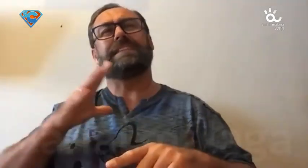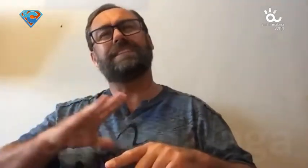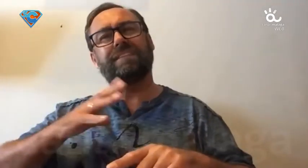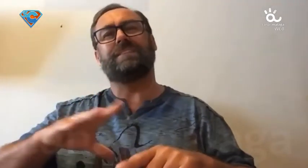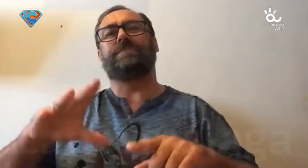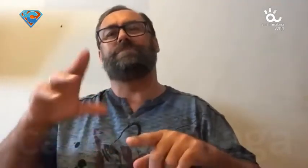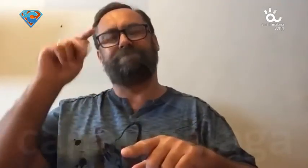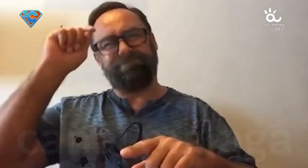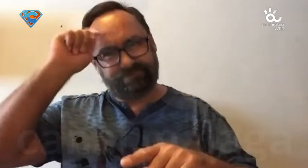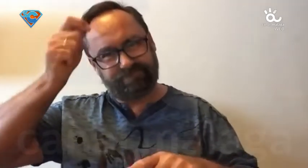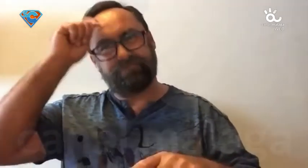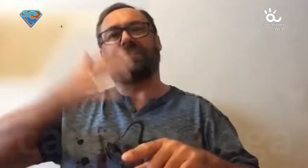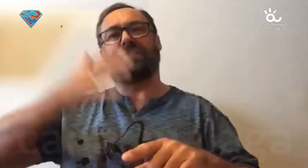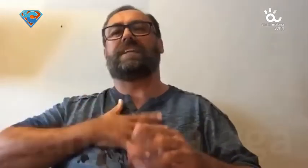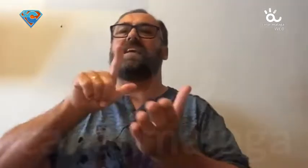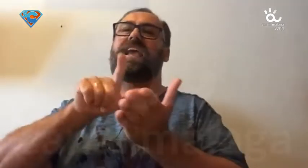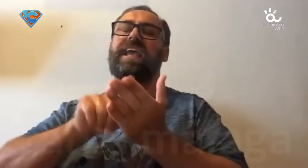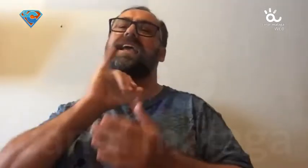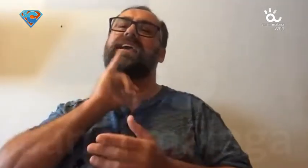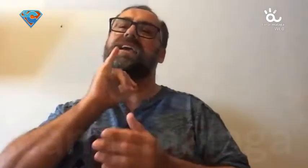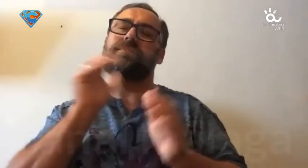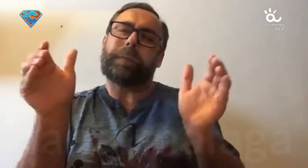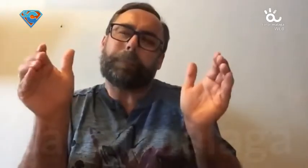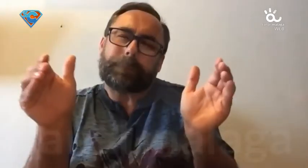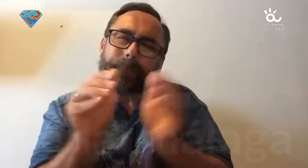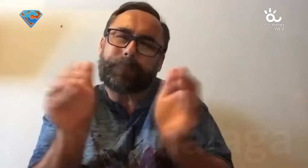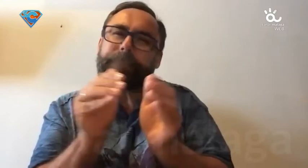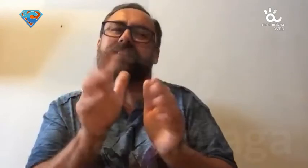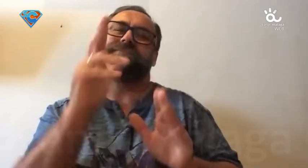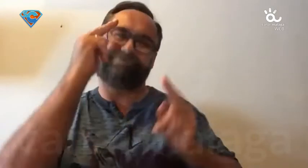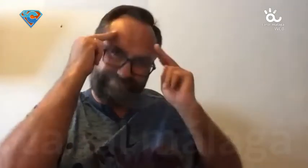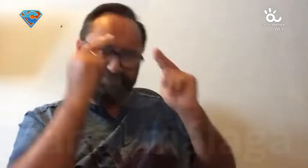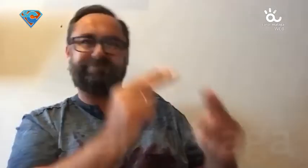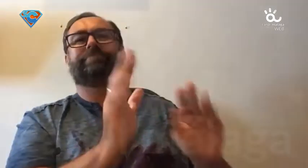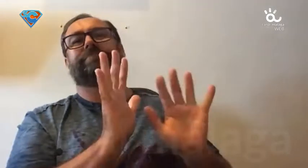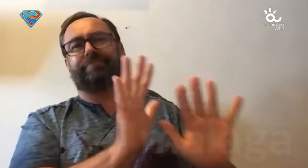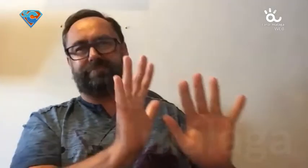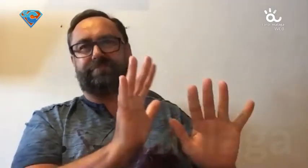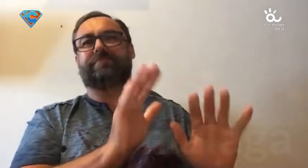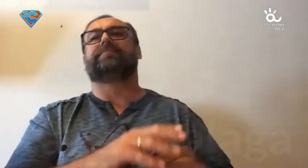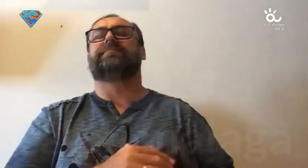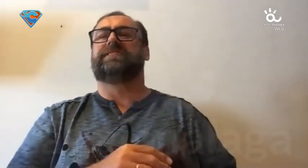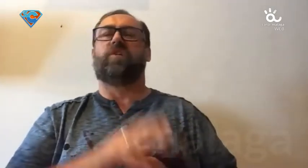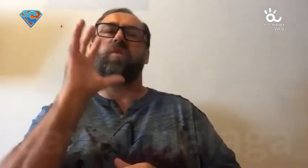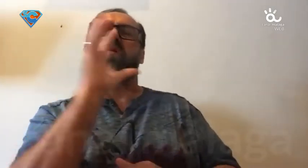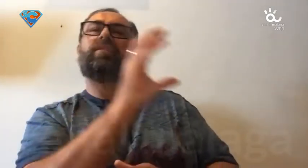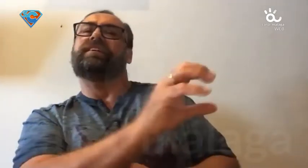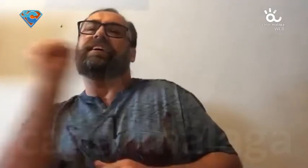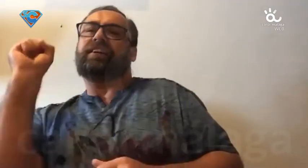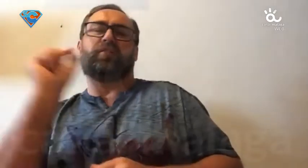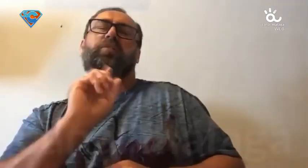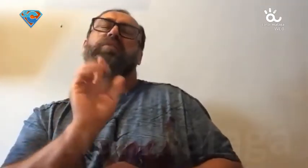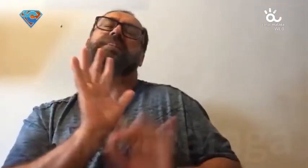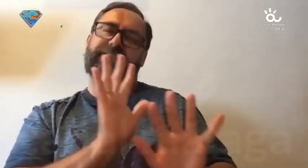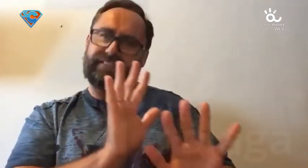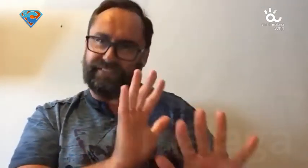vergüenza, otras veces se ve de forma graciosa, pero hay que respetar porque es una lengua minoritaria y hay que usarla